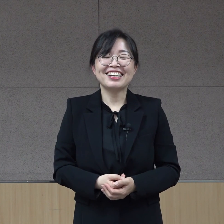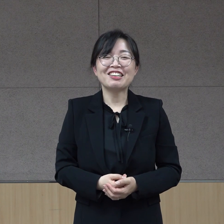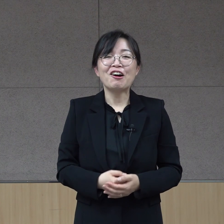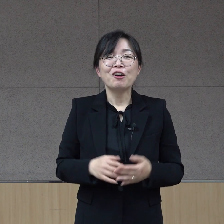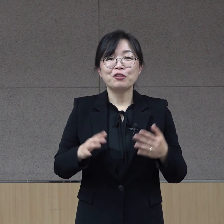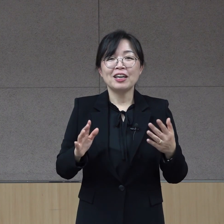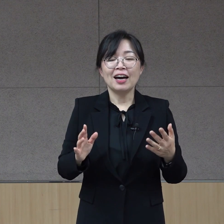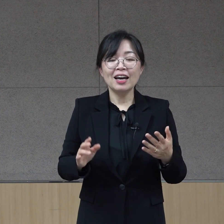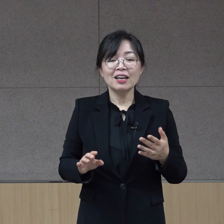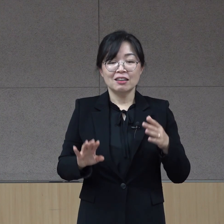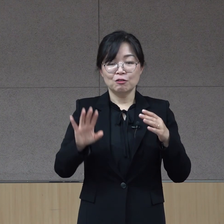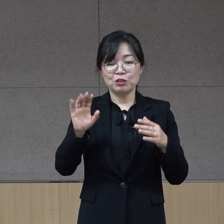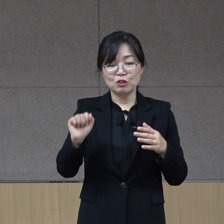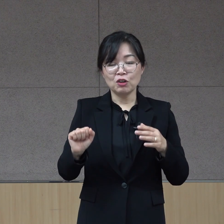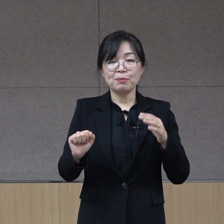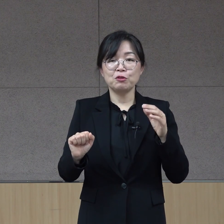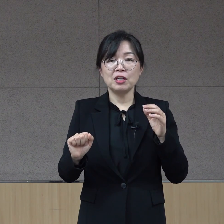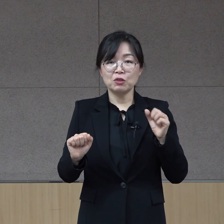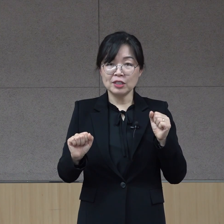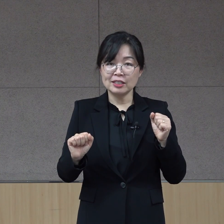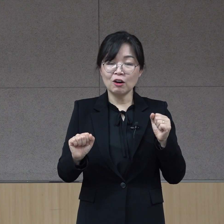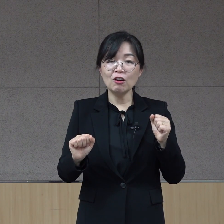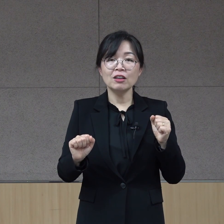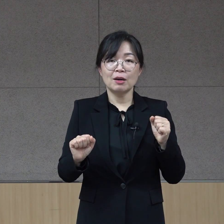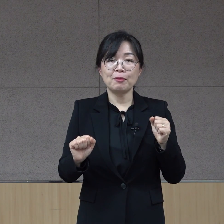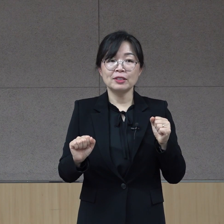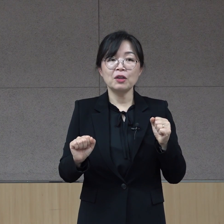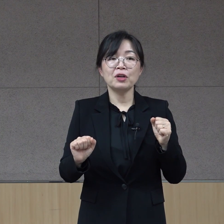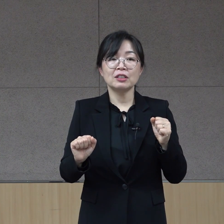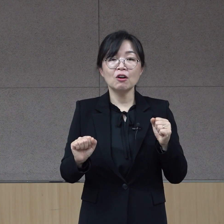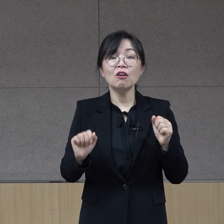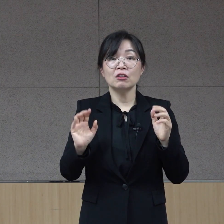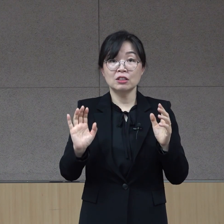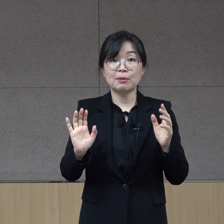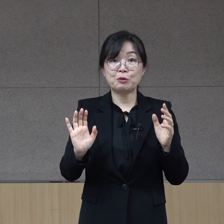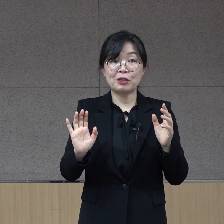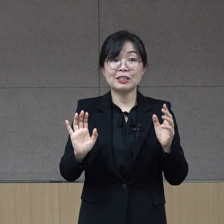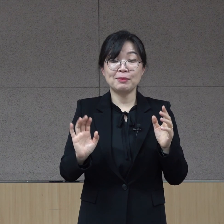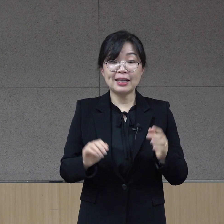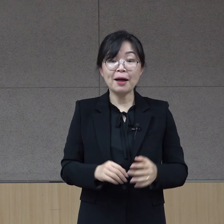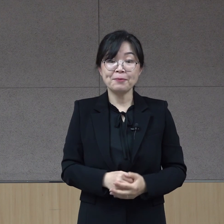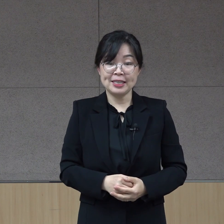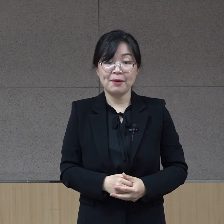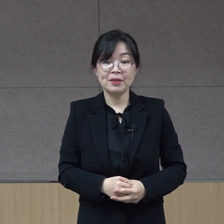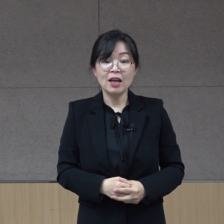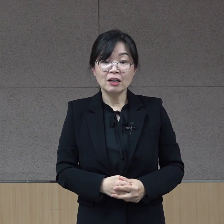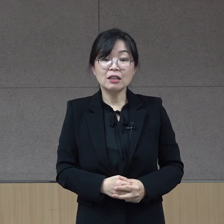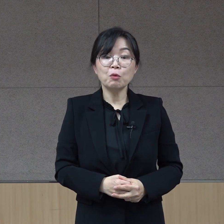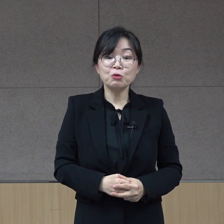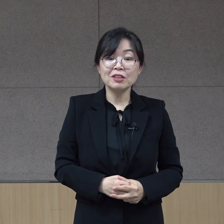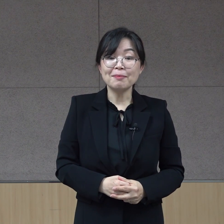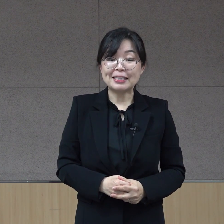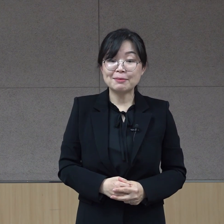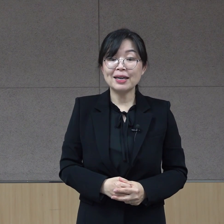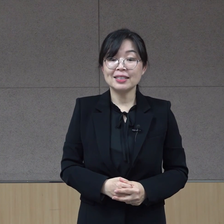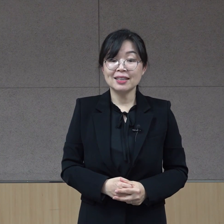그래서 우리가 우세손과 비우세손에서 한번 사용하는 거 연습하면 좋겠습니다. 자, 그럼 오늘 마지막